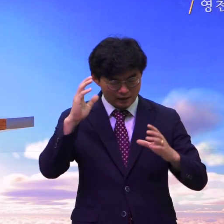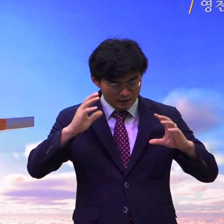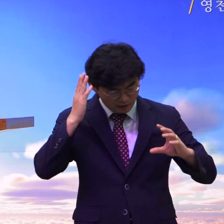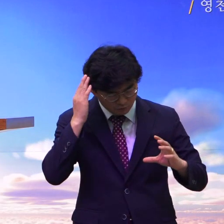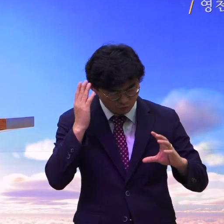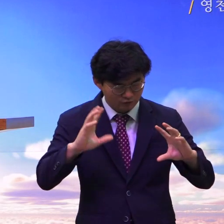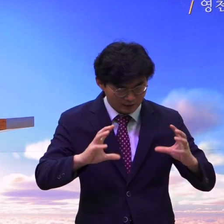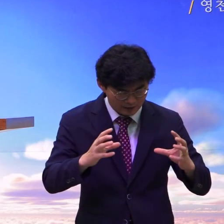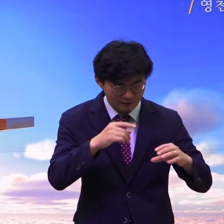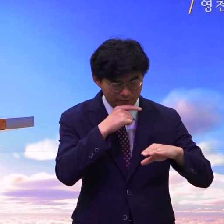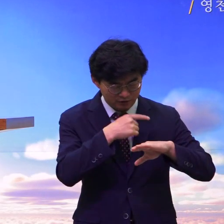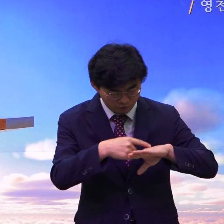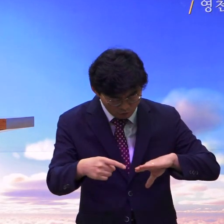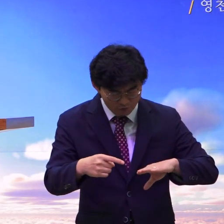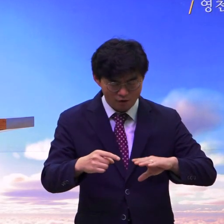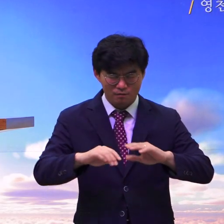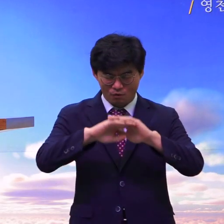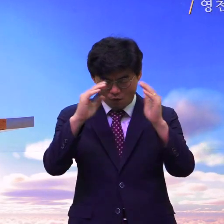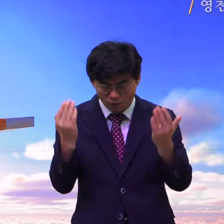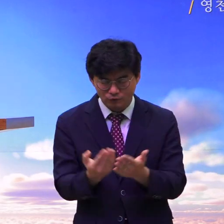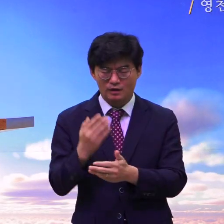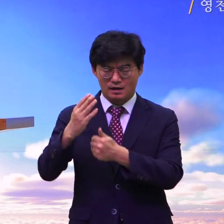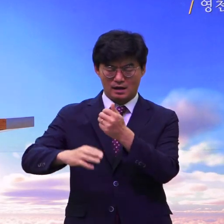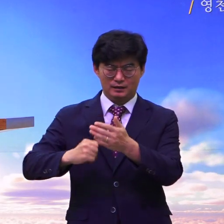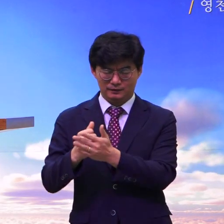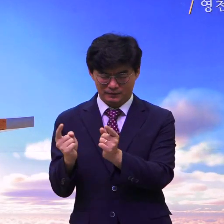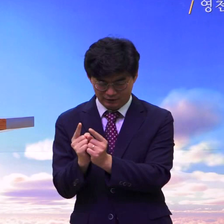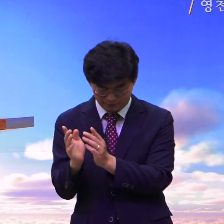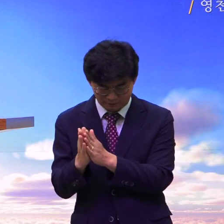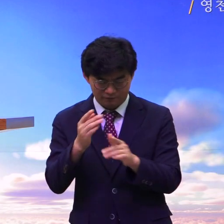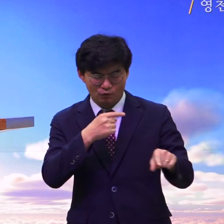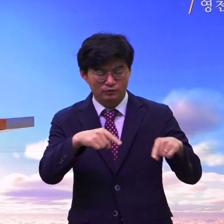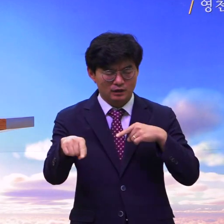나라입니다. 하나님의 통치 아래 있음을 기도합니다.